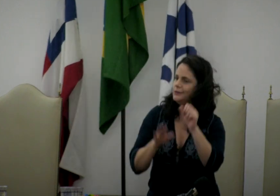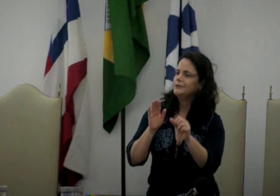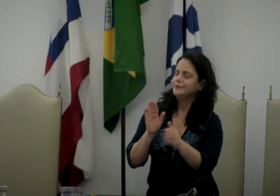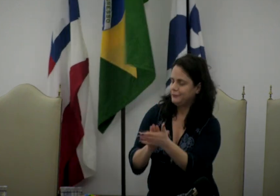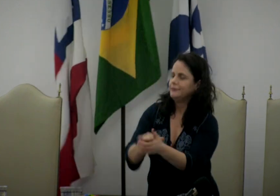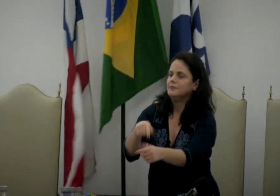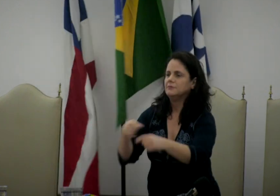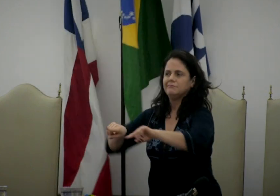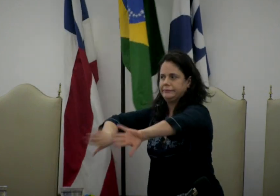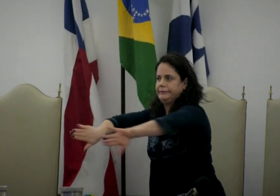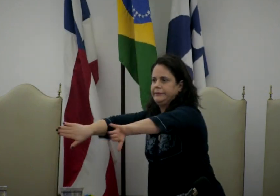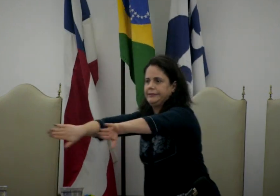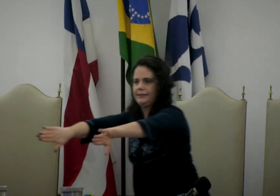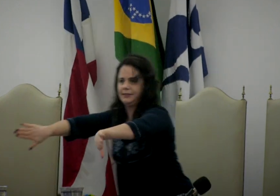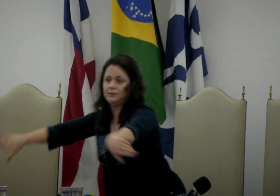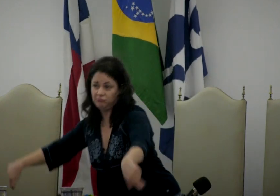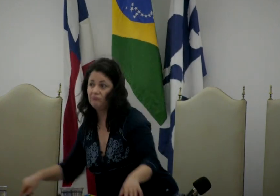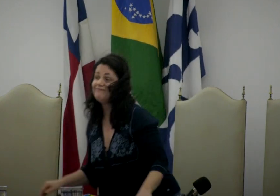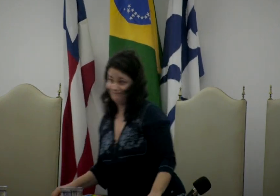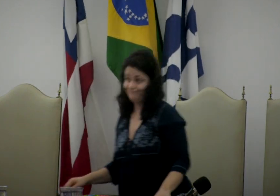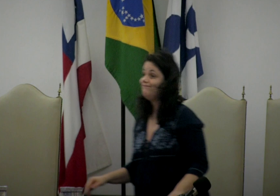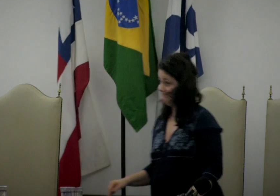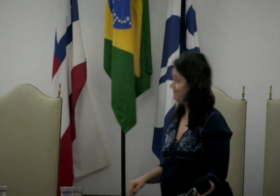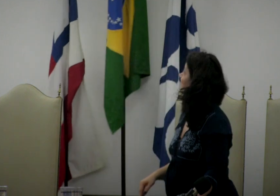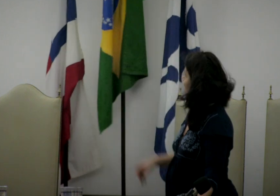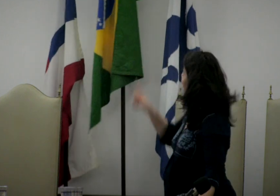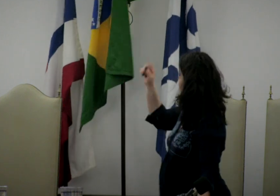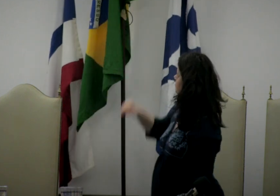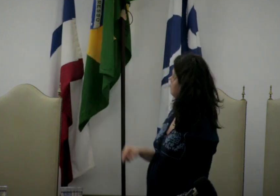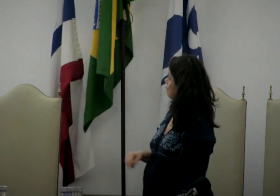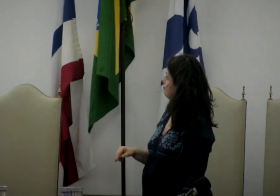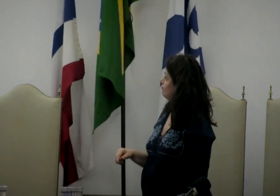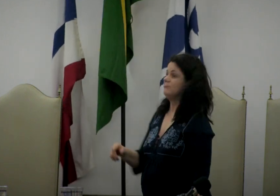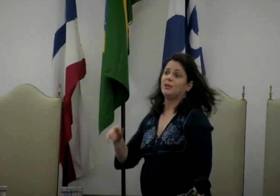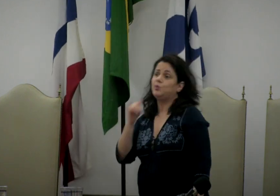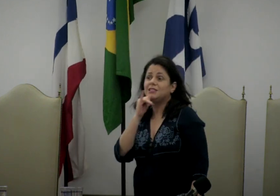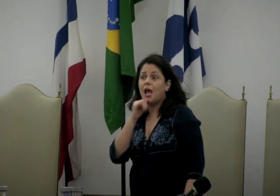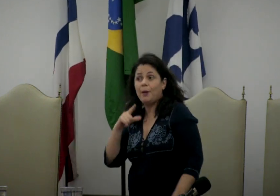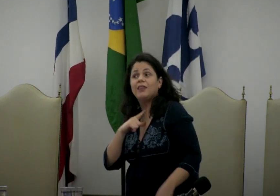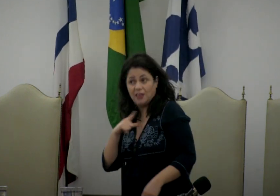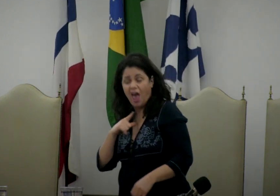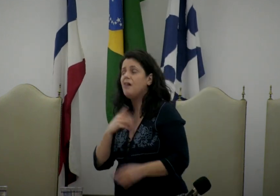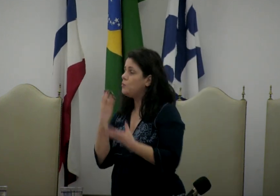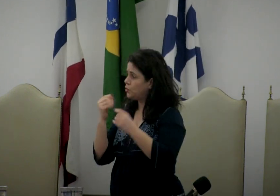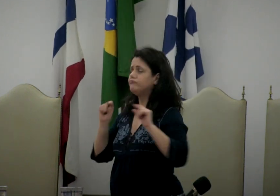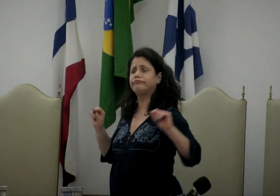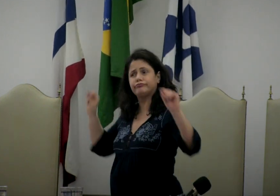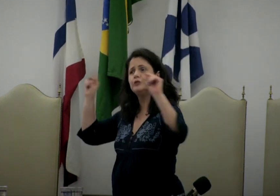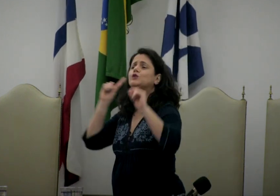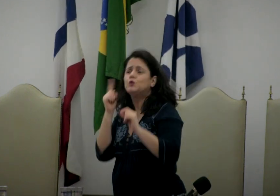com um ouvinte, surdo só podia casar com outro ouvinte, não podia casar surdo com surdo. Isso aconteceu durante um tempo. Por